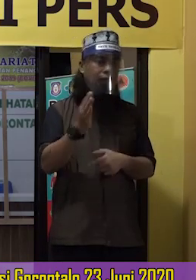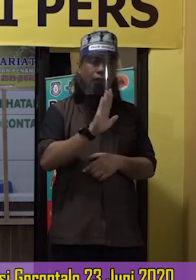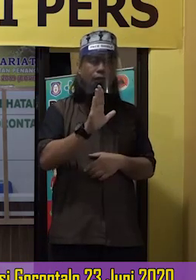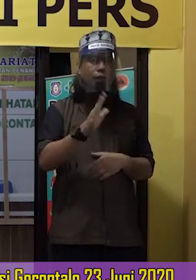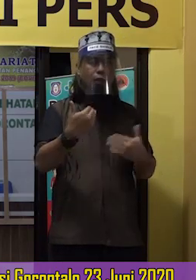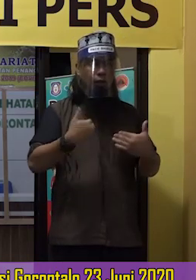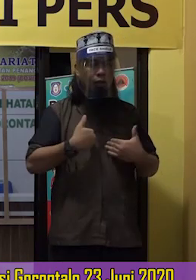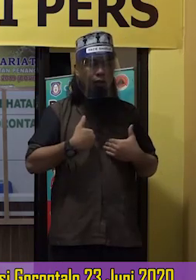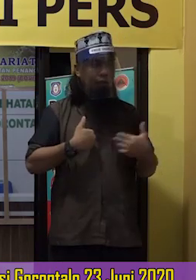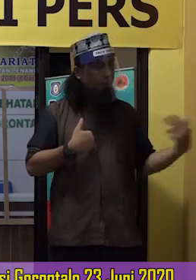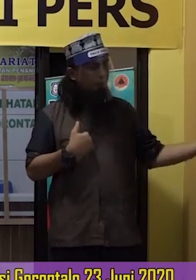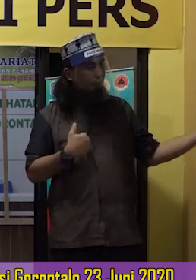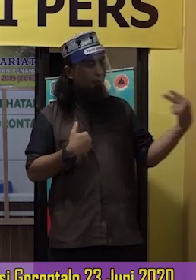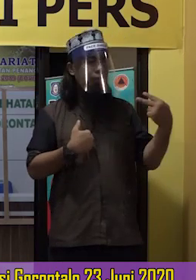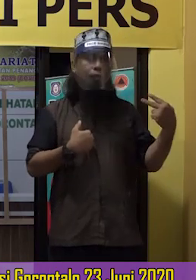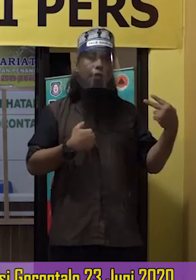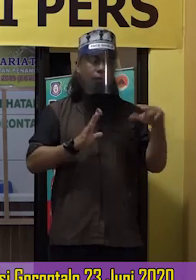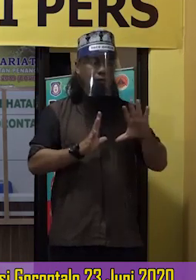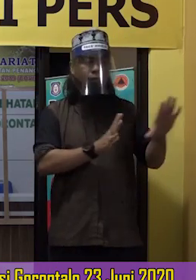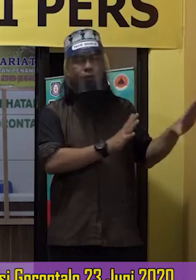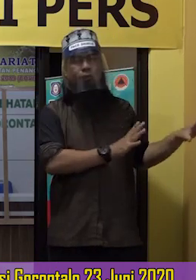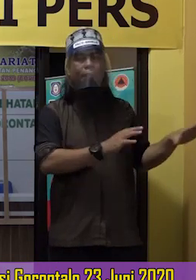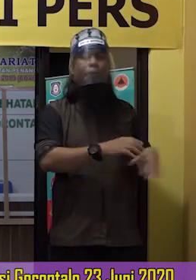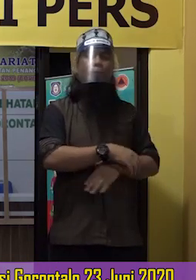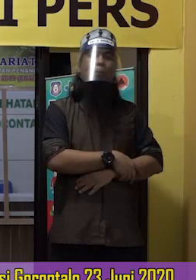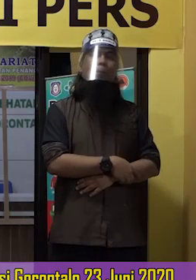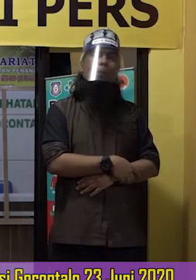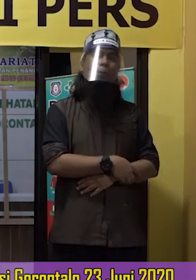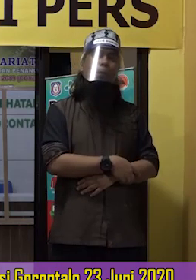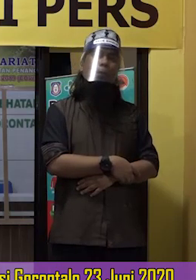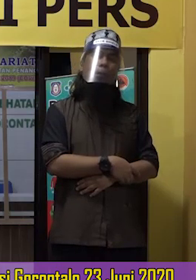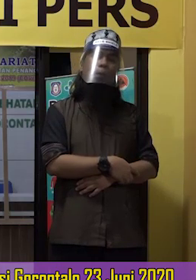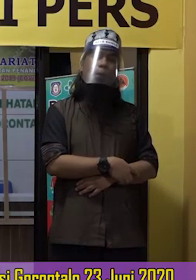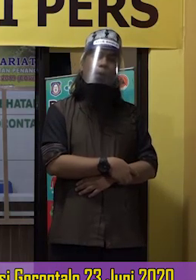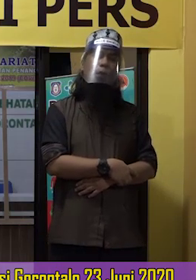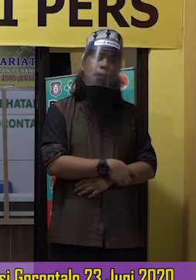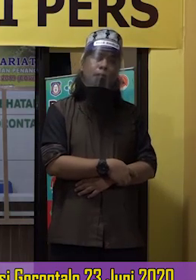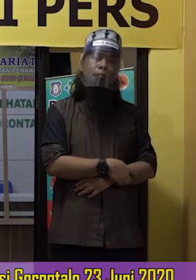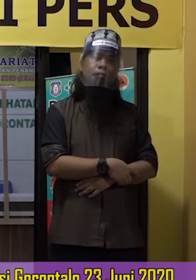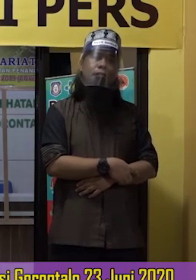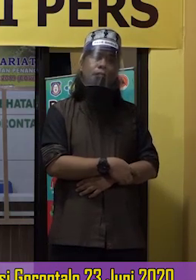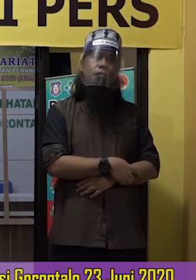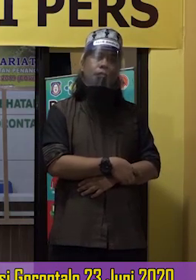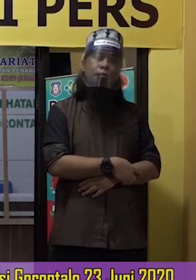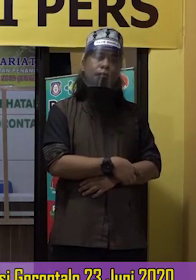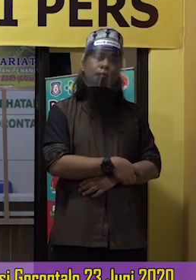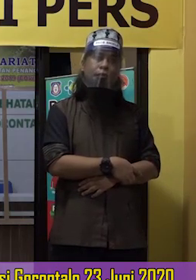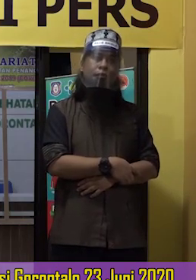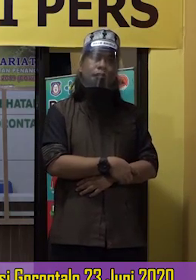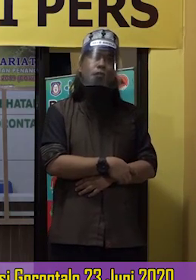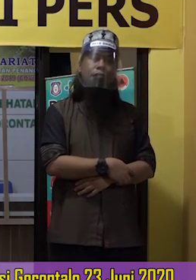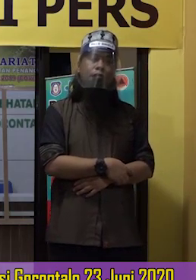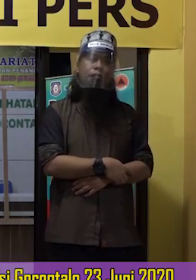mereka betul-betul melaksanakan karantina ini dengan disiplin, baik si pasien itu sendiri maupun keluarga dan masyarakat